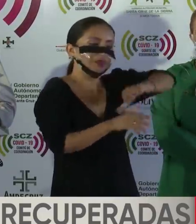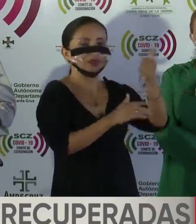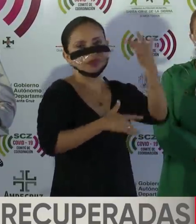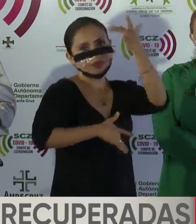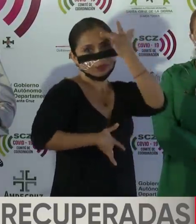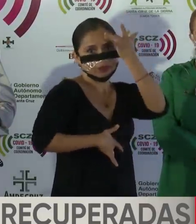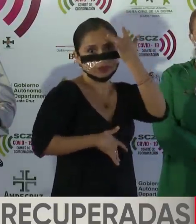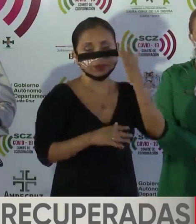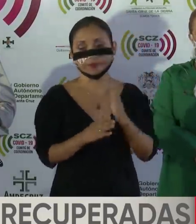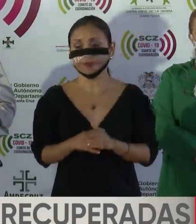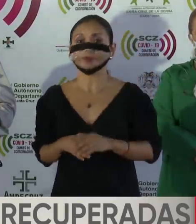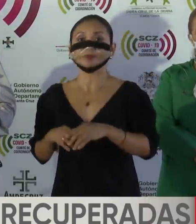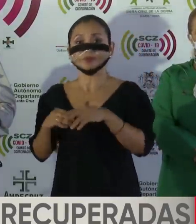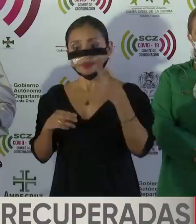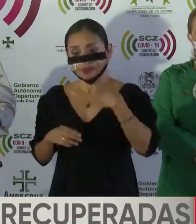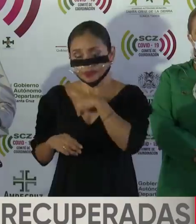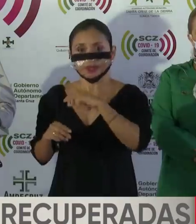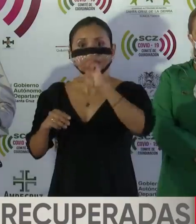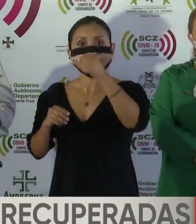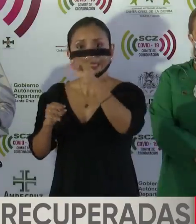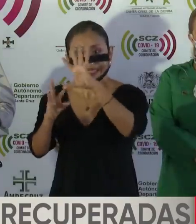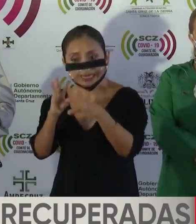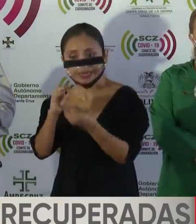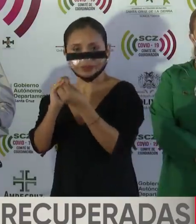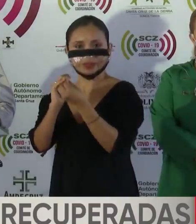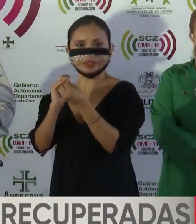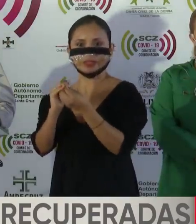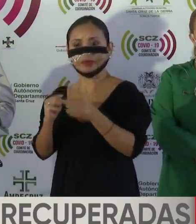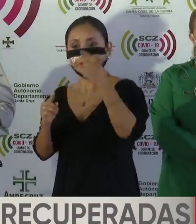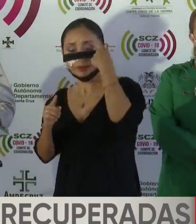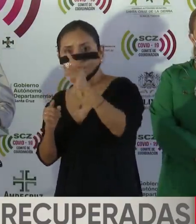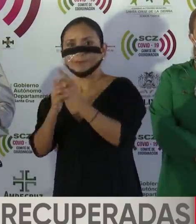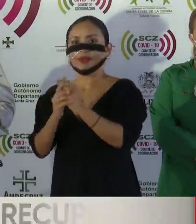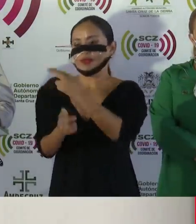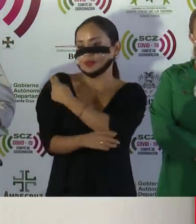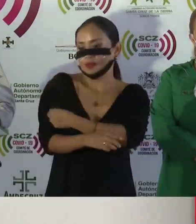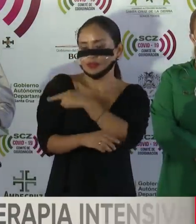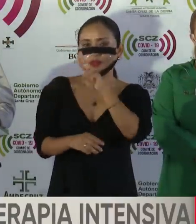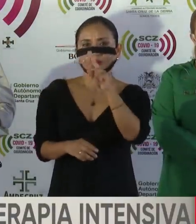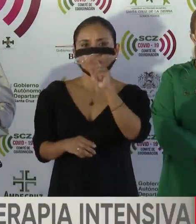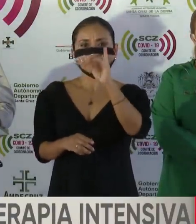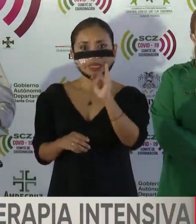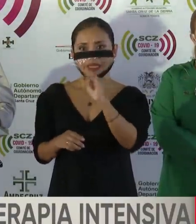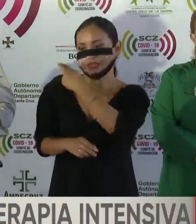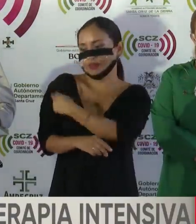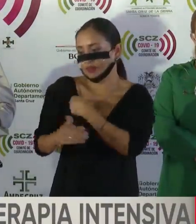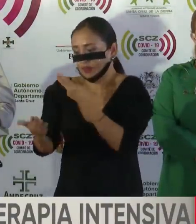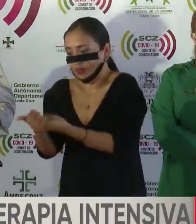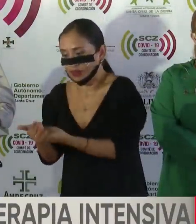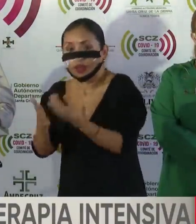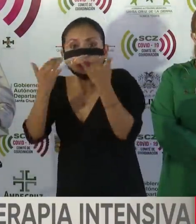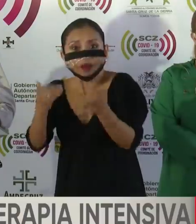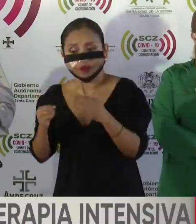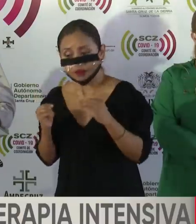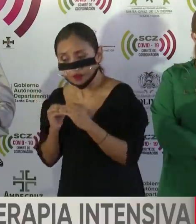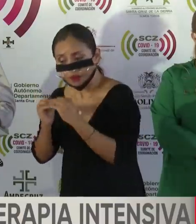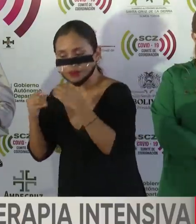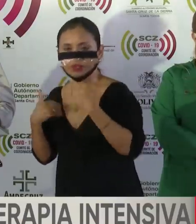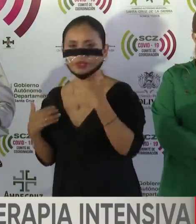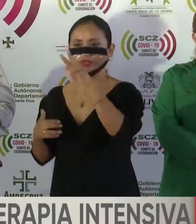Ayer adicionamos 10 unidades de terapia intensiva a los hospitales, teniendo actualmente